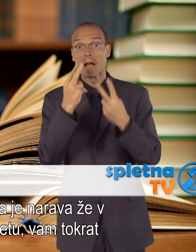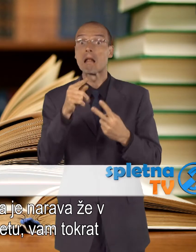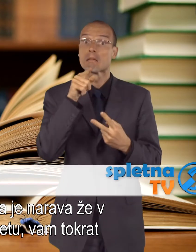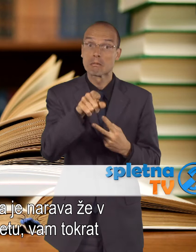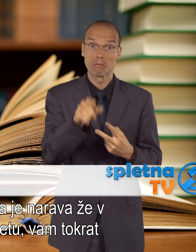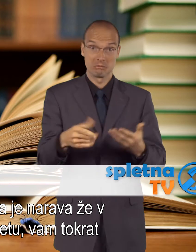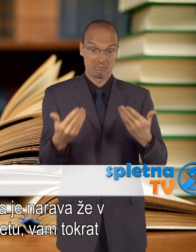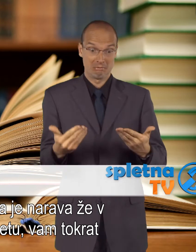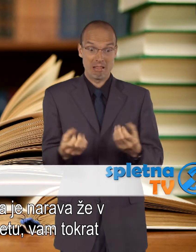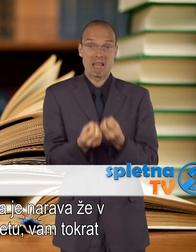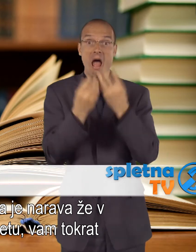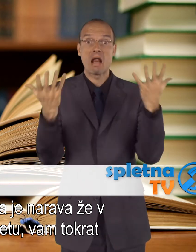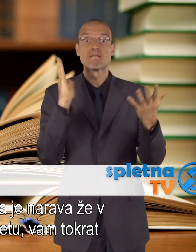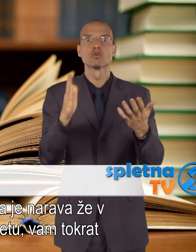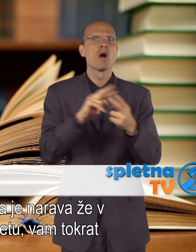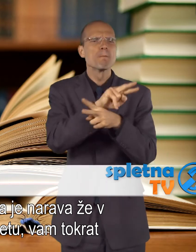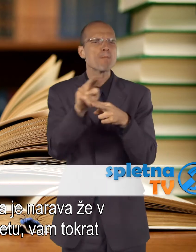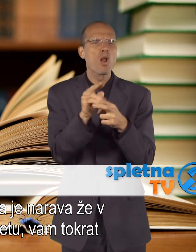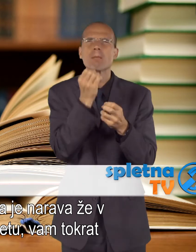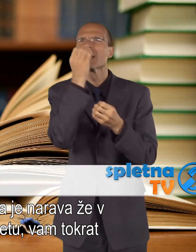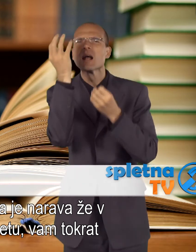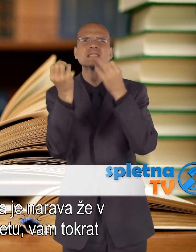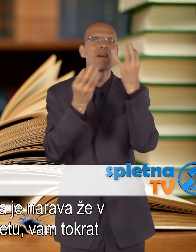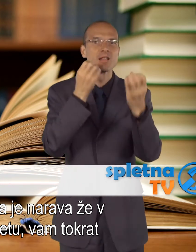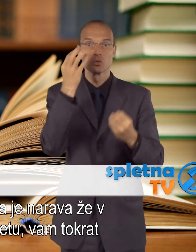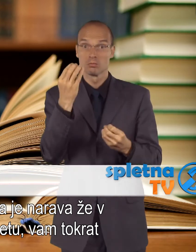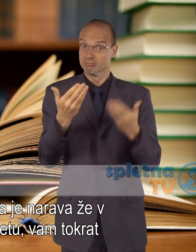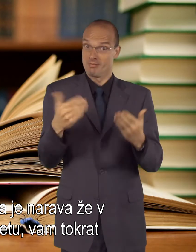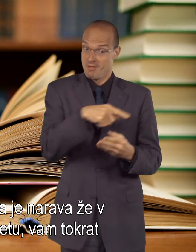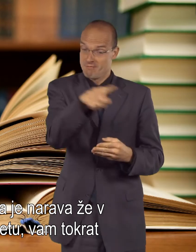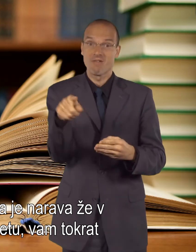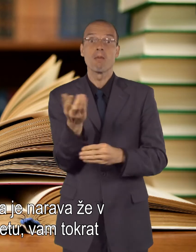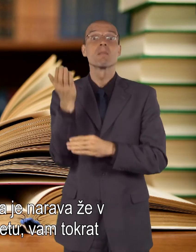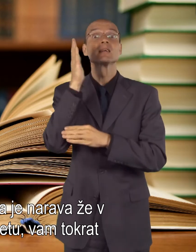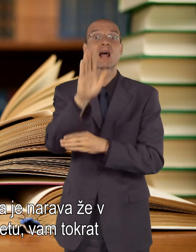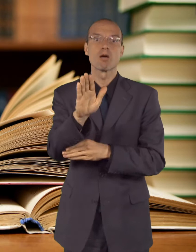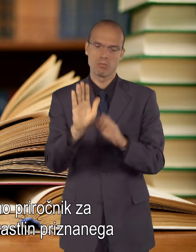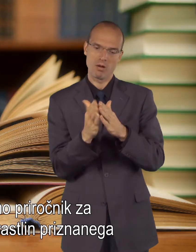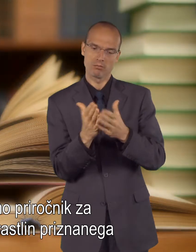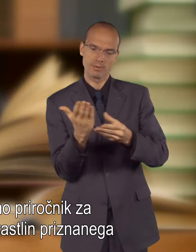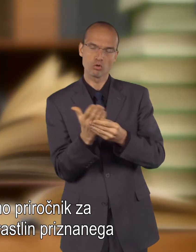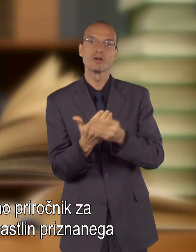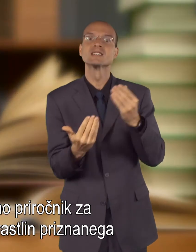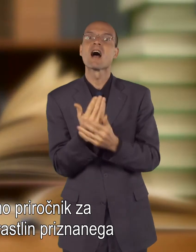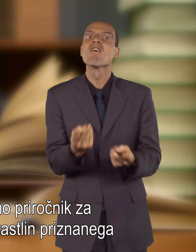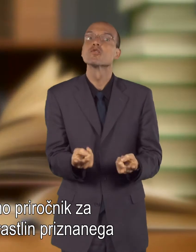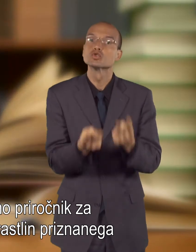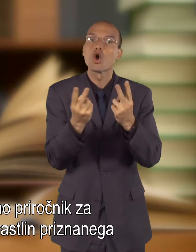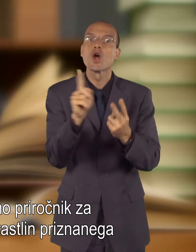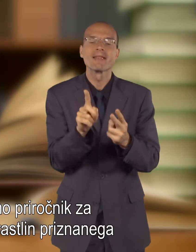Glede na to, da je narava že v polnem razcvetu, vam tokrat predstavljamo priročnik za vzgojo in nego rastlin